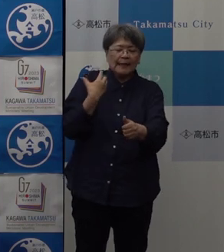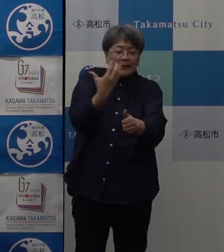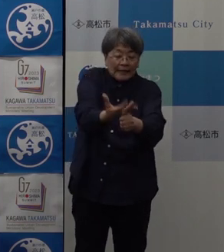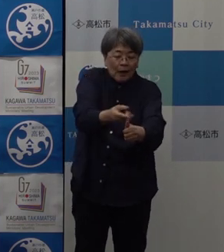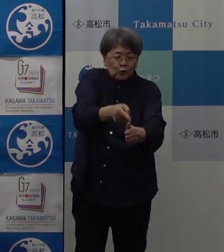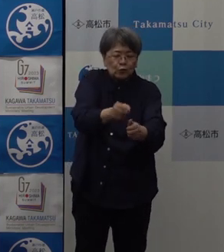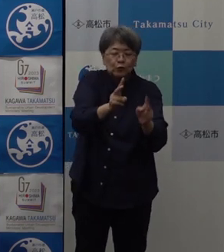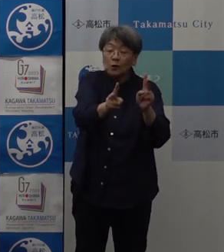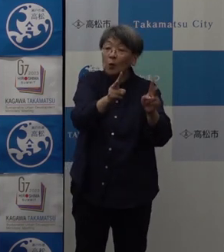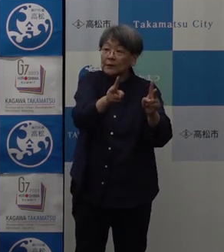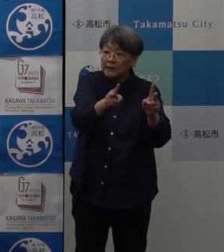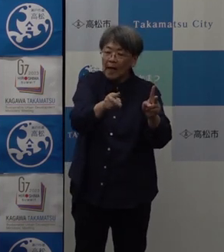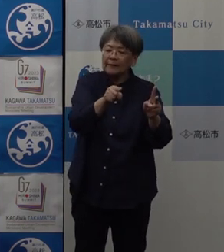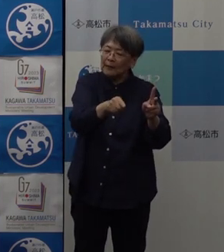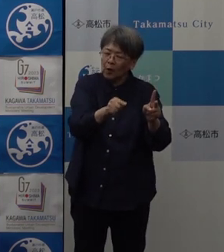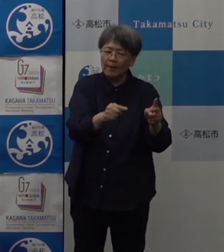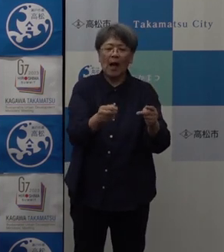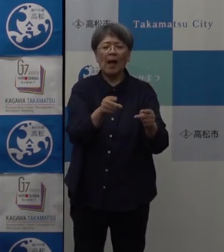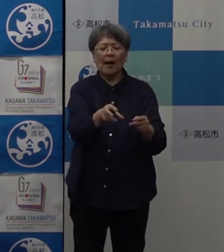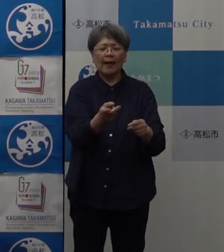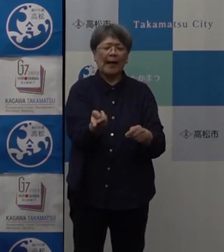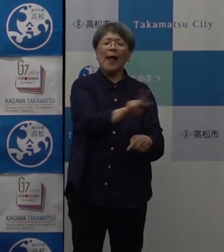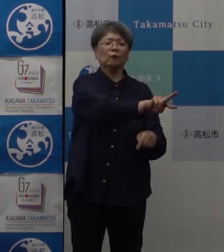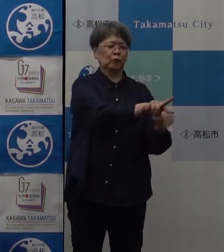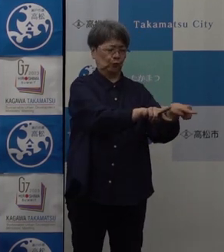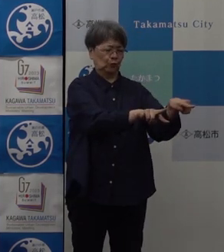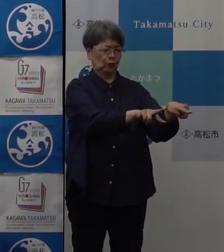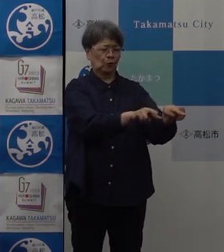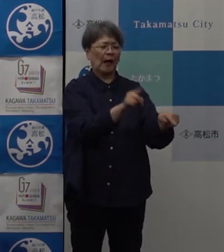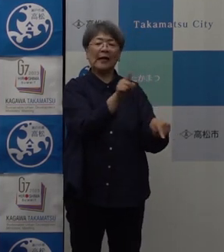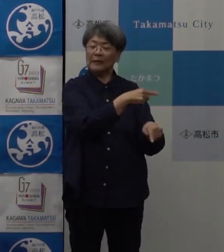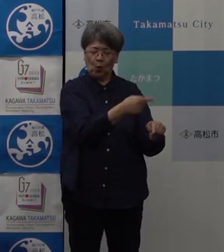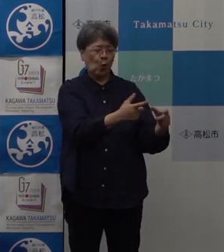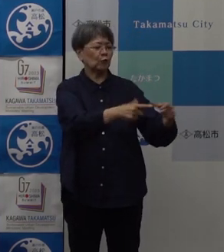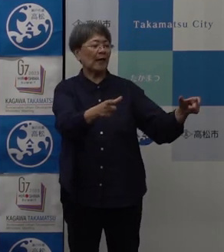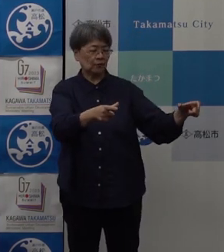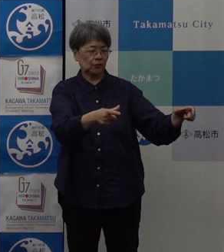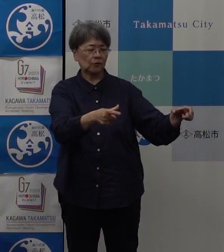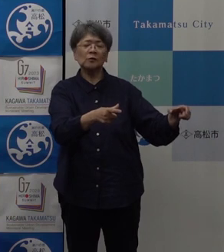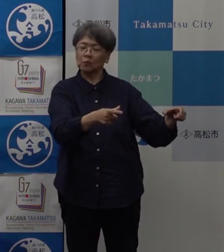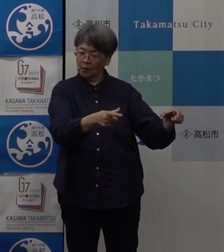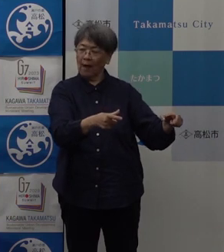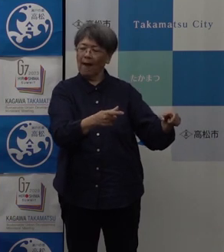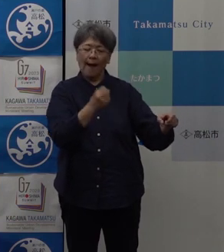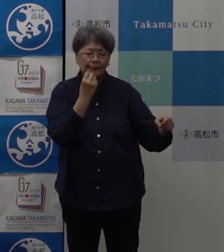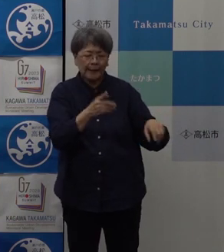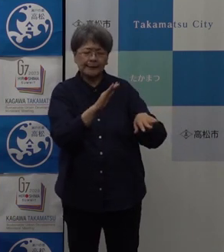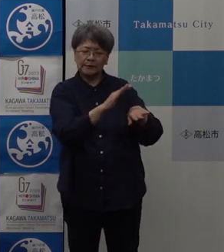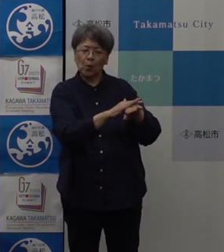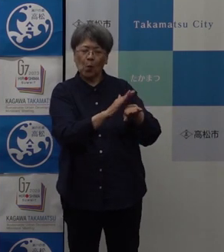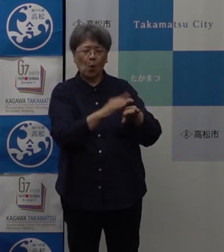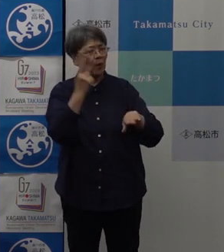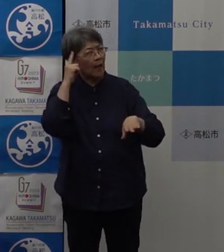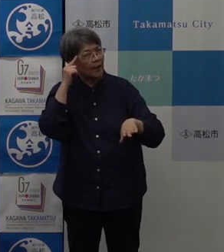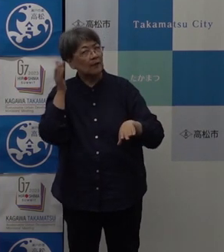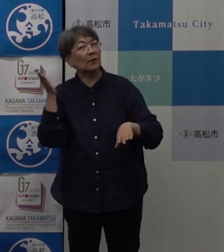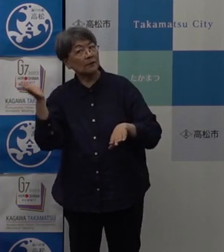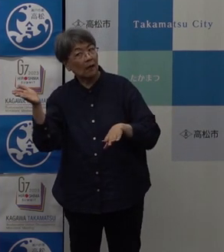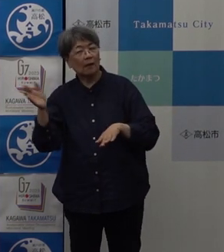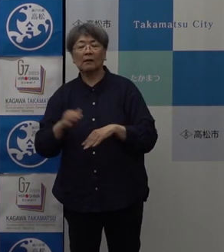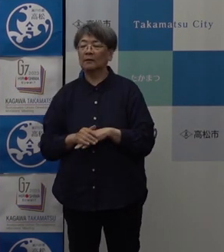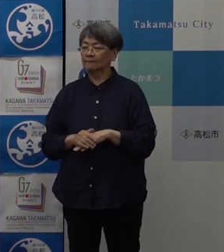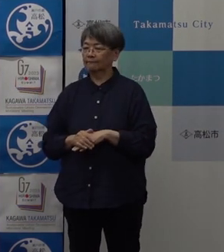者の方を例えば変更するだとか、その人員を増加させるだとか、そういった取りことはされますでしょう